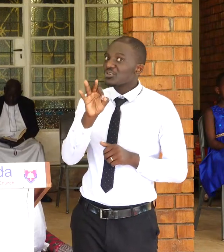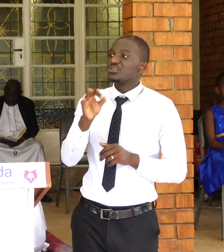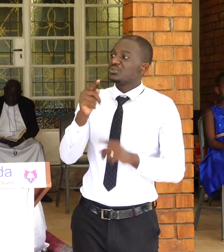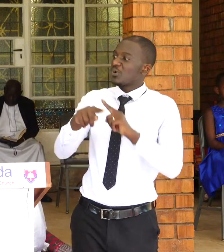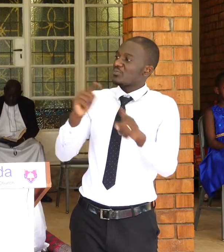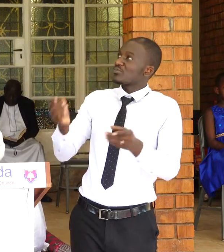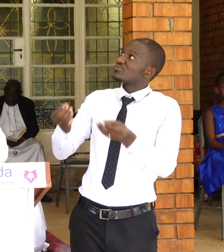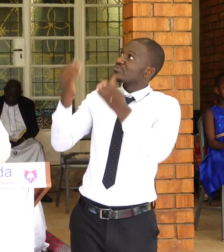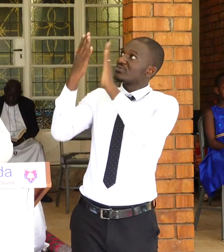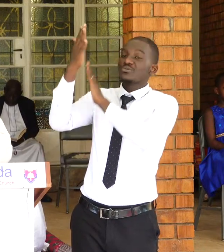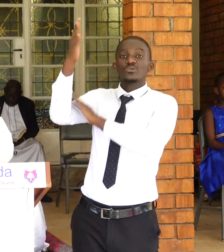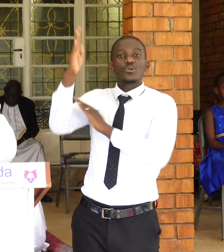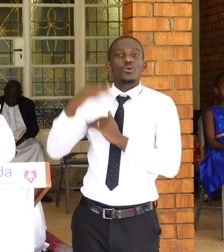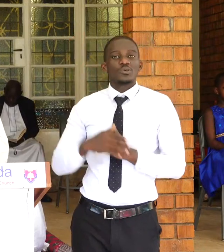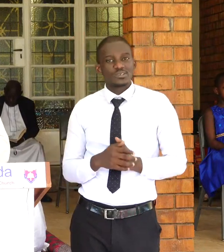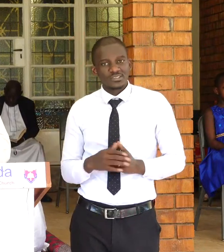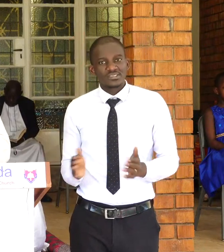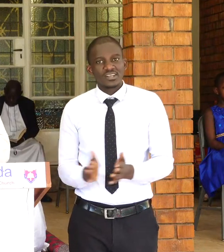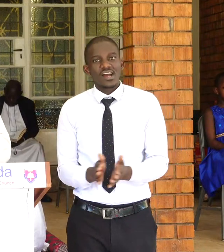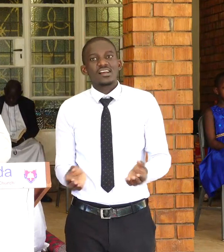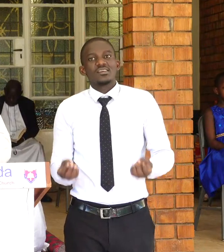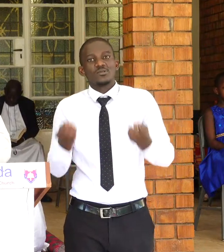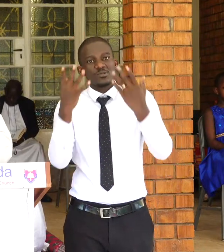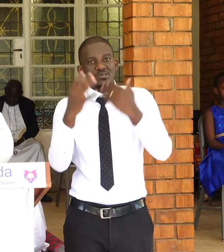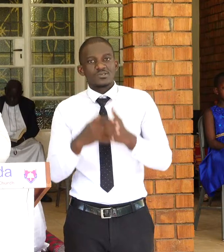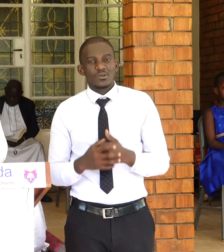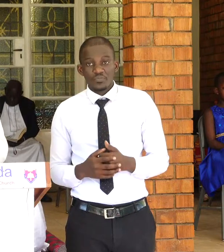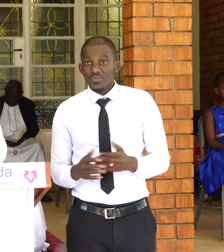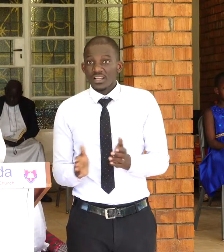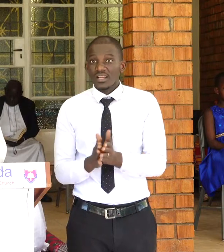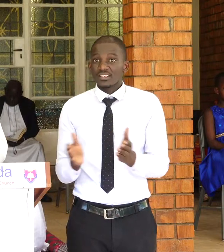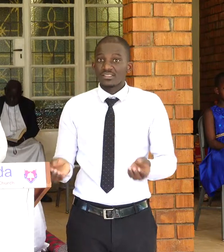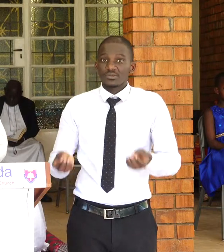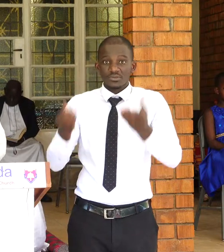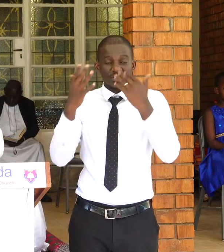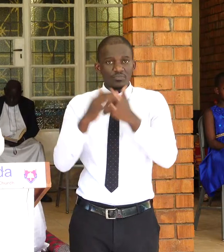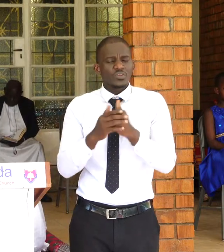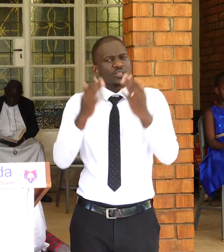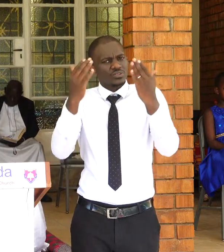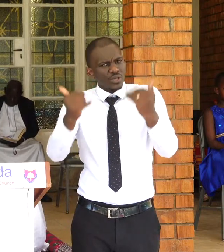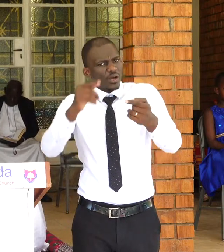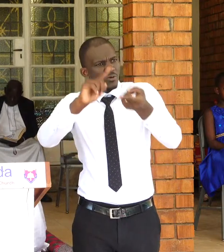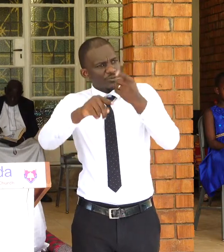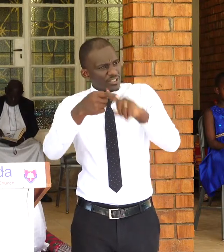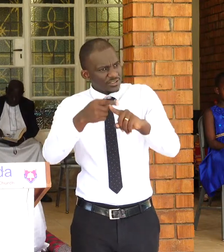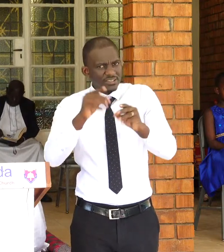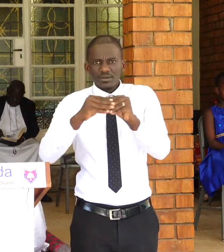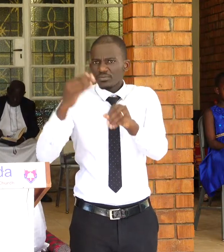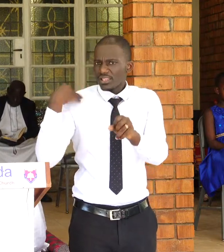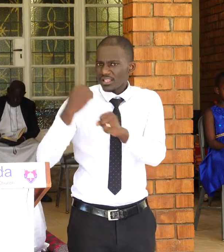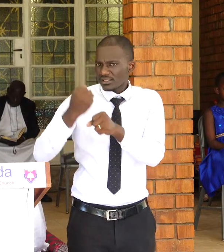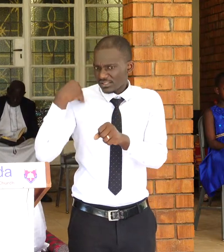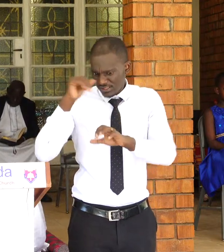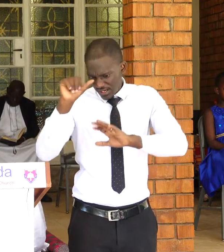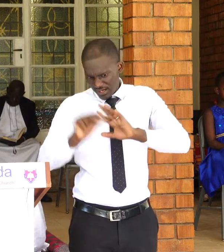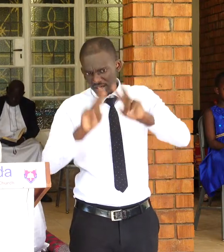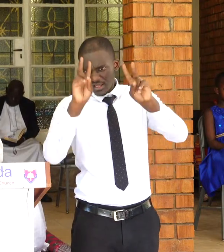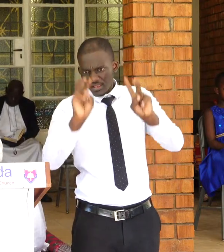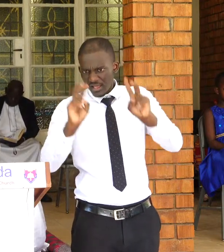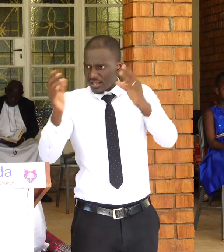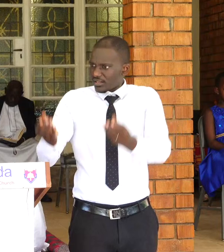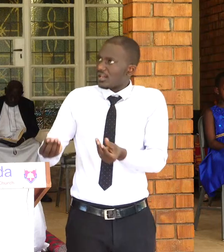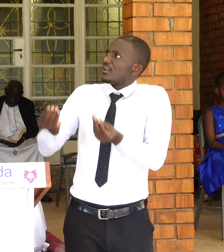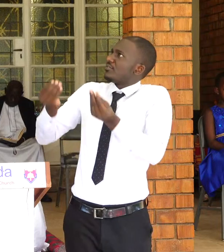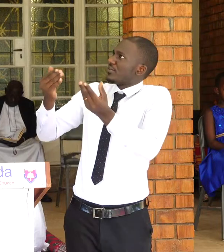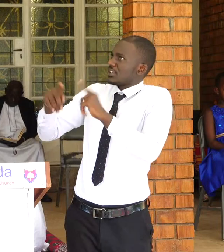saddaaka. Aleluya, aleluya. Kakati abooluganda wansi w'omutwe ogwo nti okuwa saddaaka